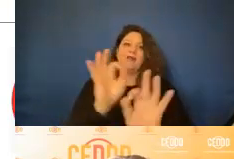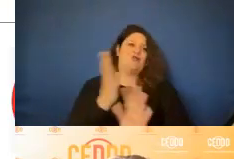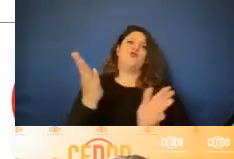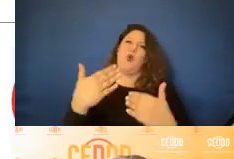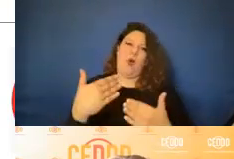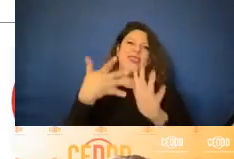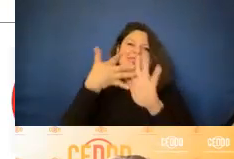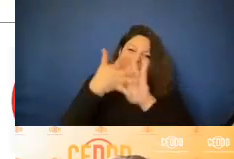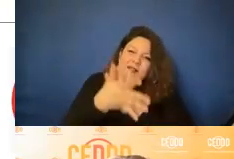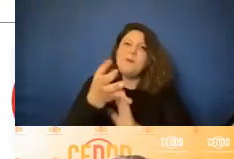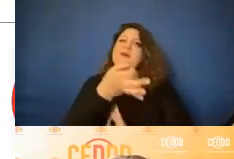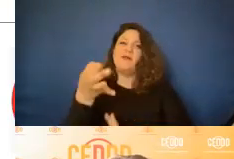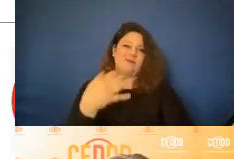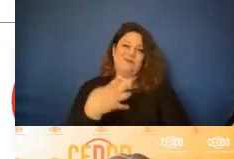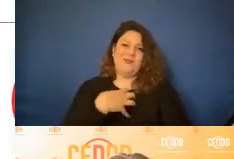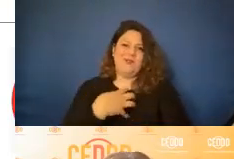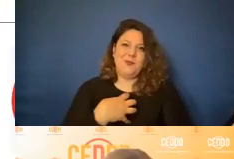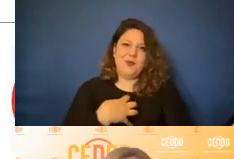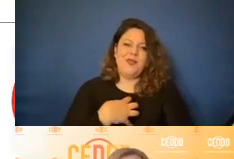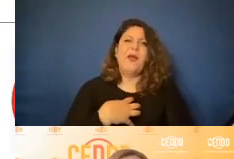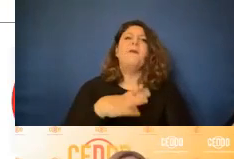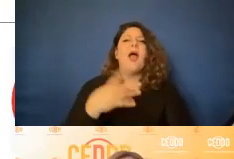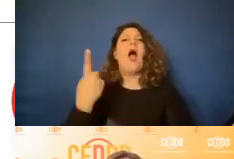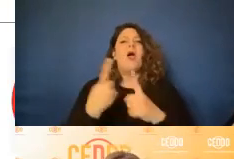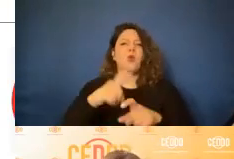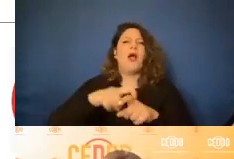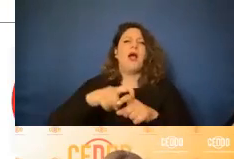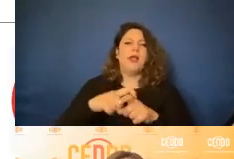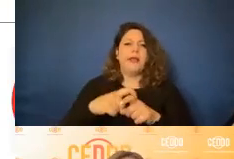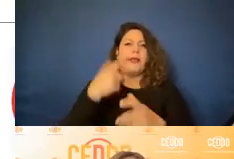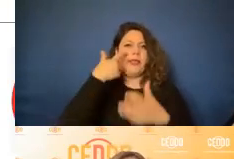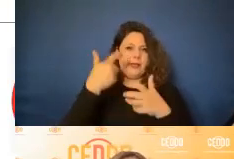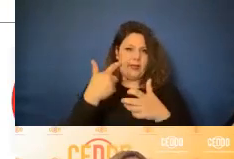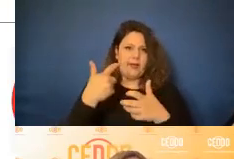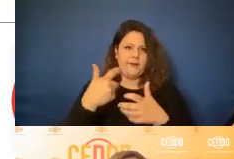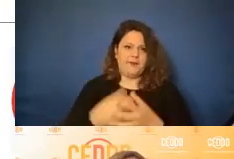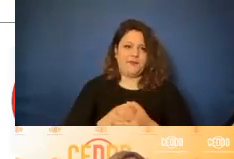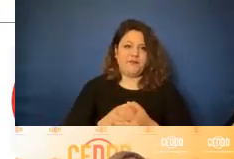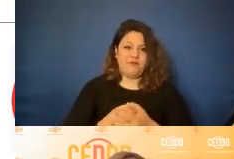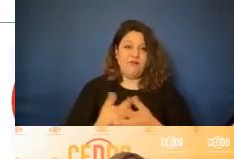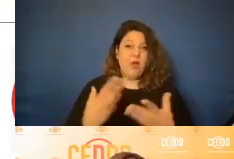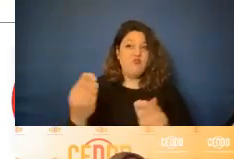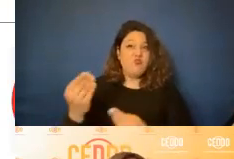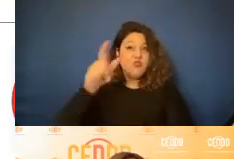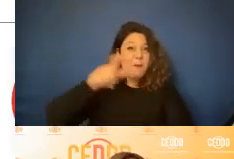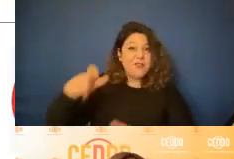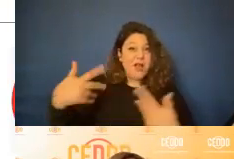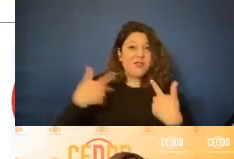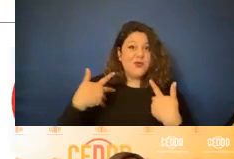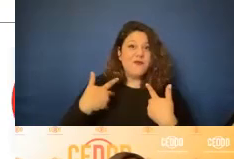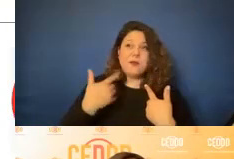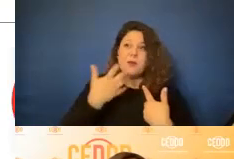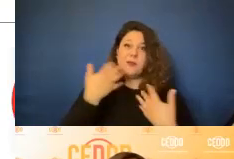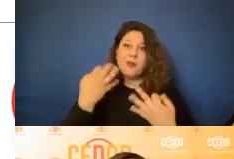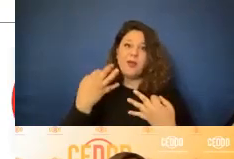bien, pero sí que podemos destacar algunas características. Muchas de ellas son menores con dificultades